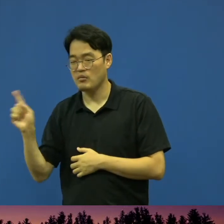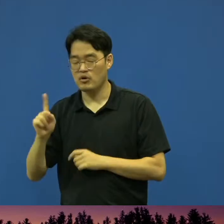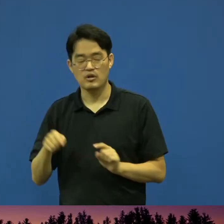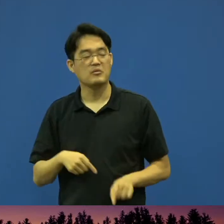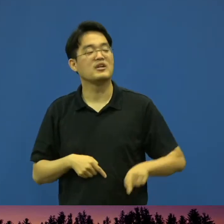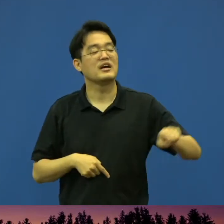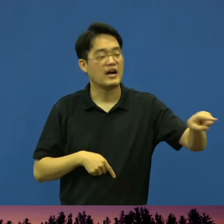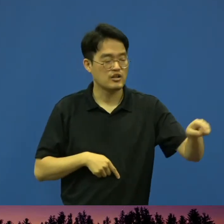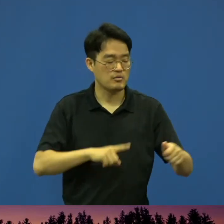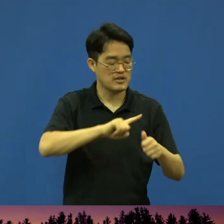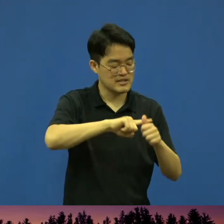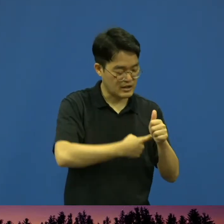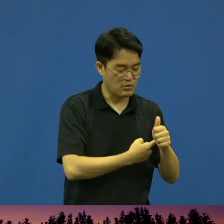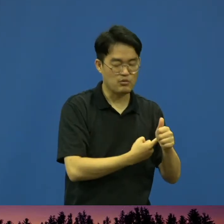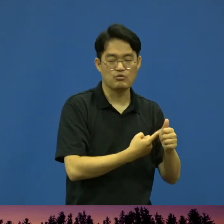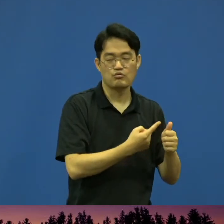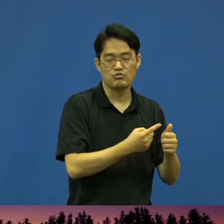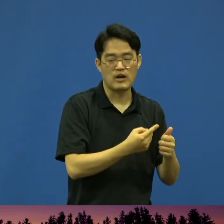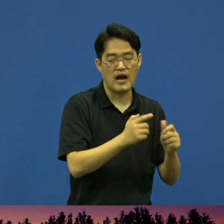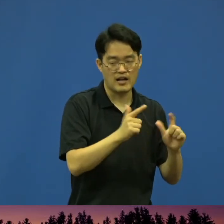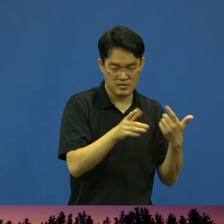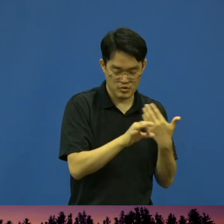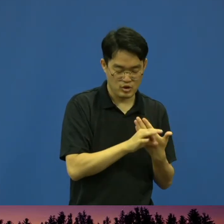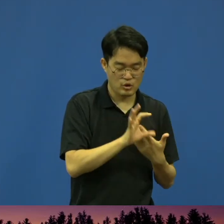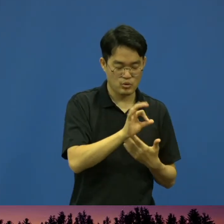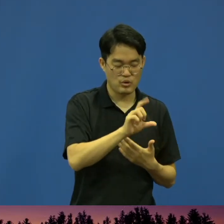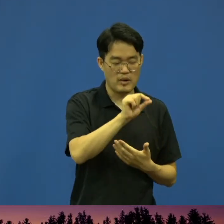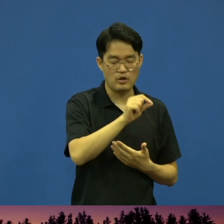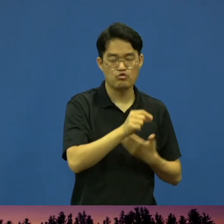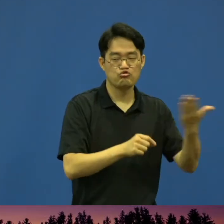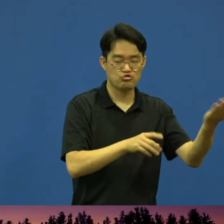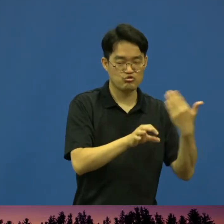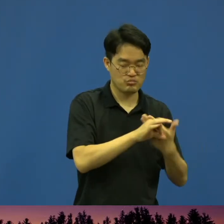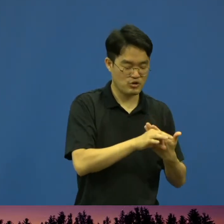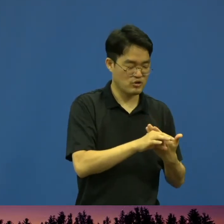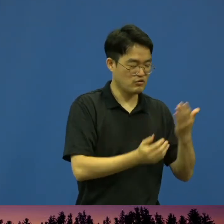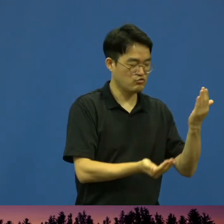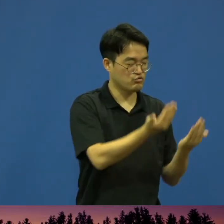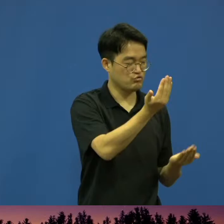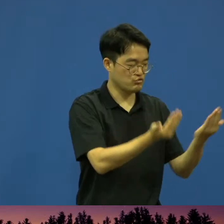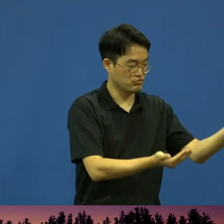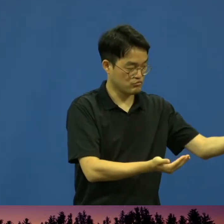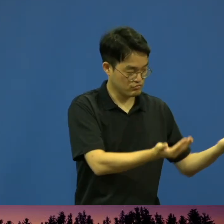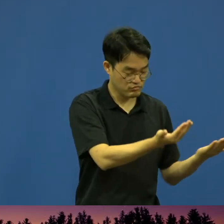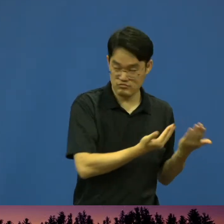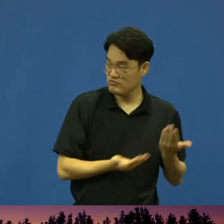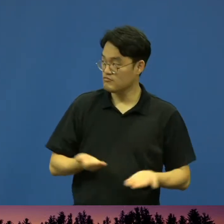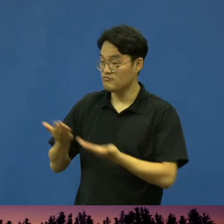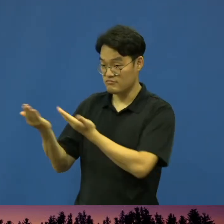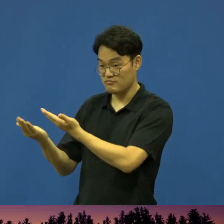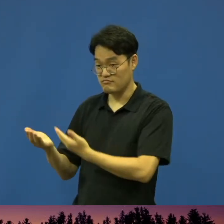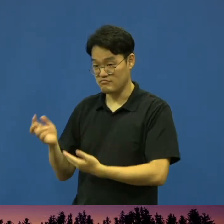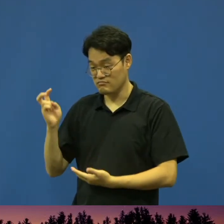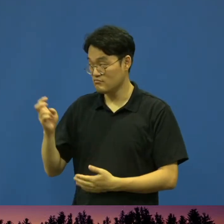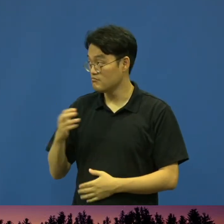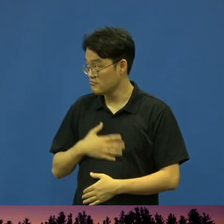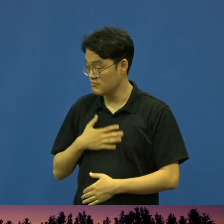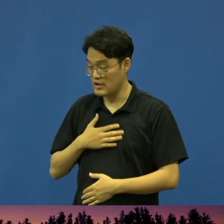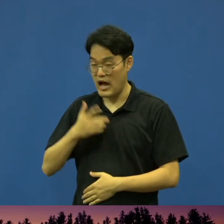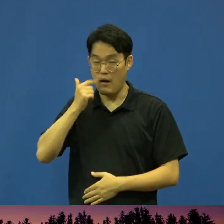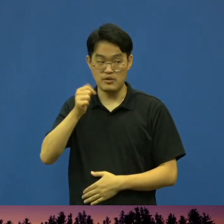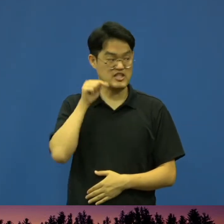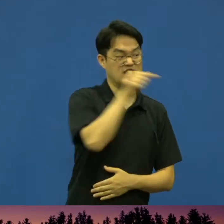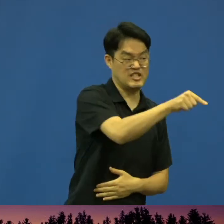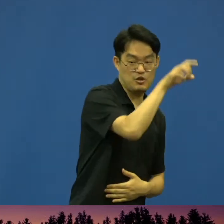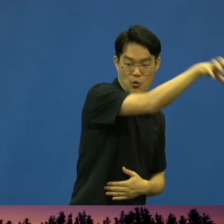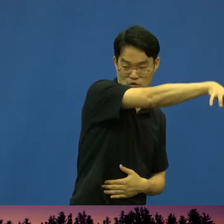가서 자동으로 어떻게 해주고 돈 한 10,000원 정도만 주면 줄 거야, 이렇게 얘기하시는 거예요. 그래서 아버지가 지정하시는 그곳이 있었습니다.